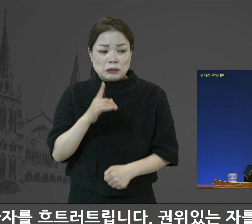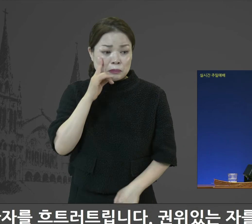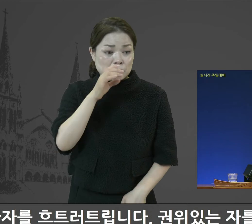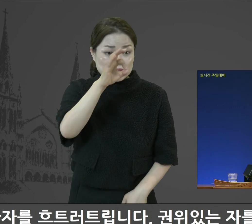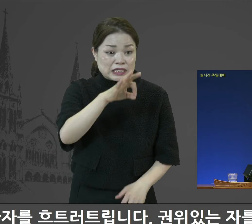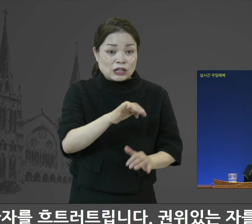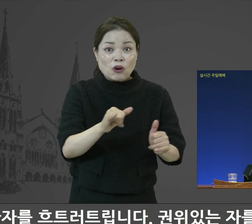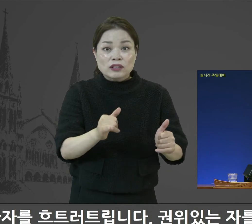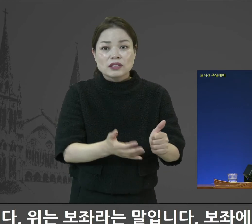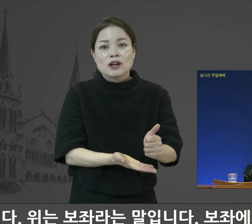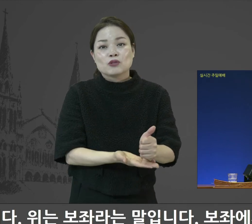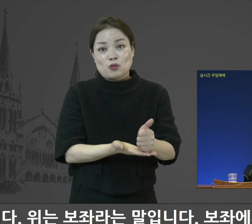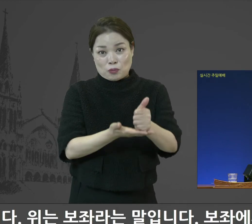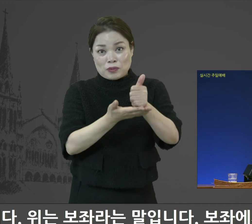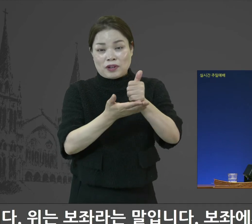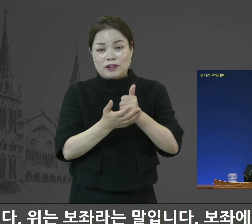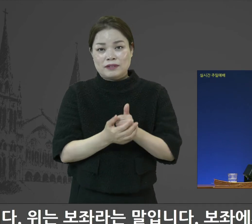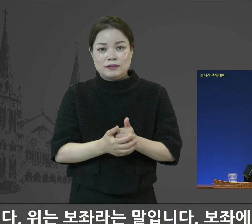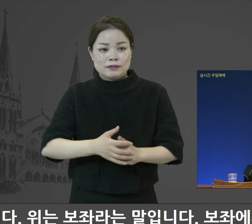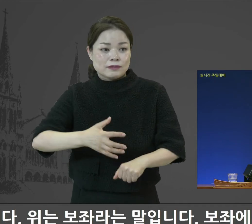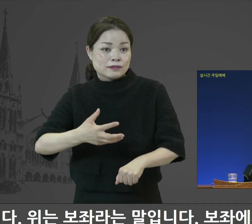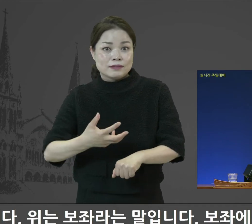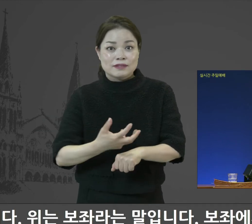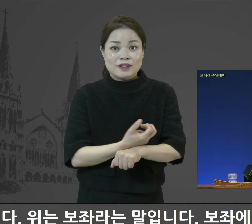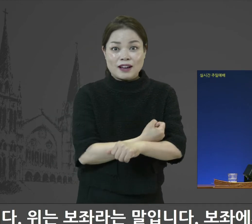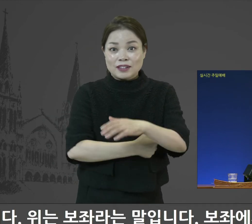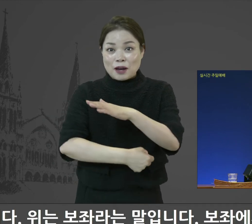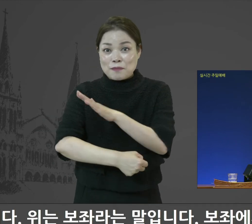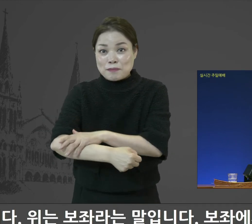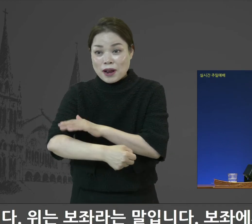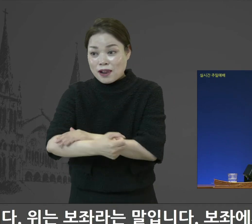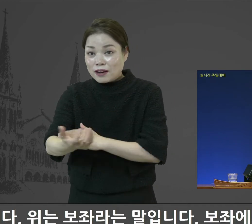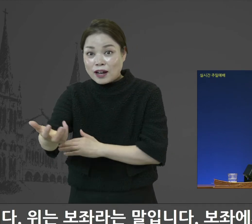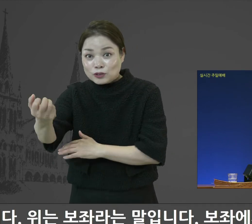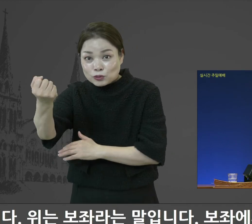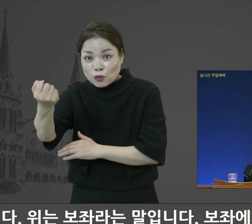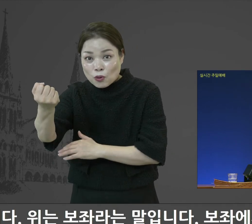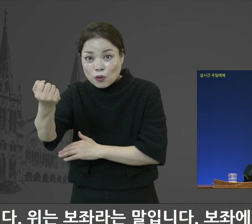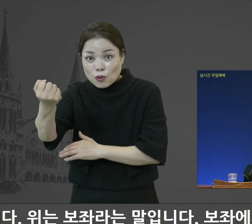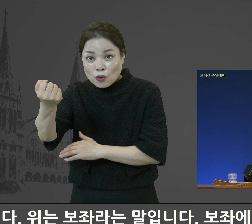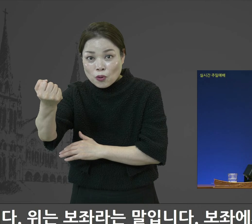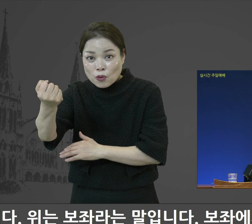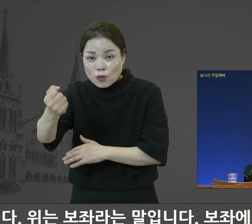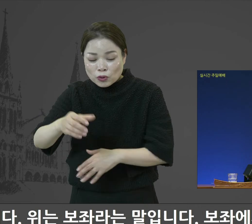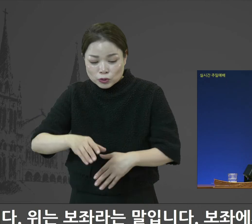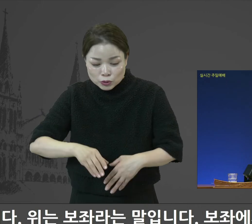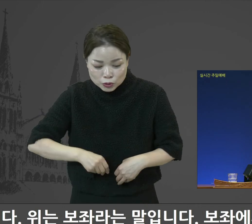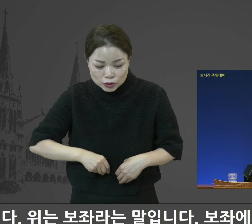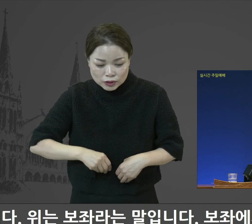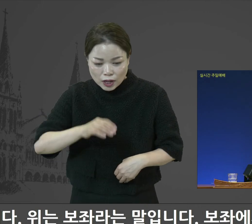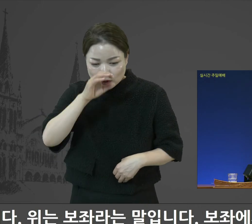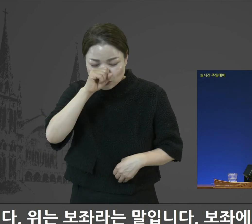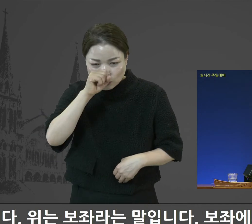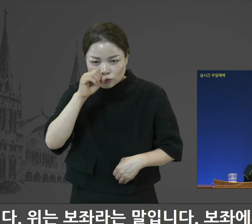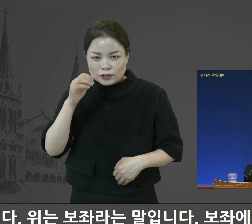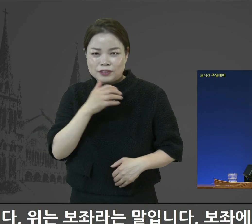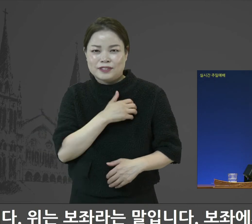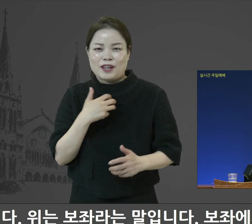자는 높이신다는 겁니다. 강한 팔로, 펴신 팔로 줄이는 자를 좋은 곳으로 채워주시는